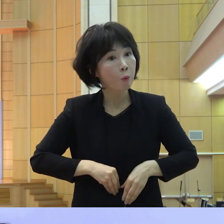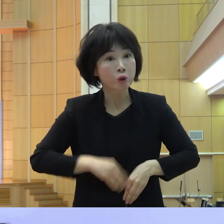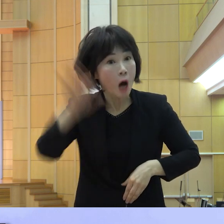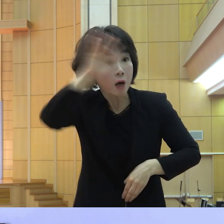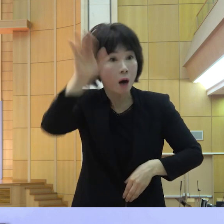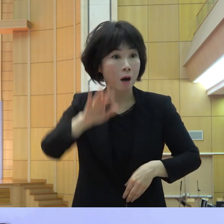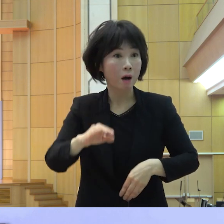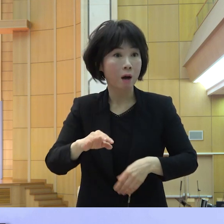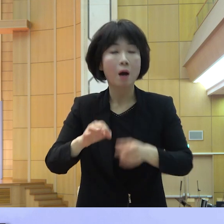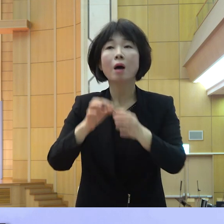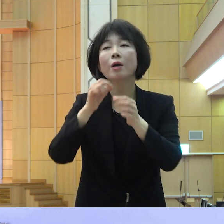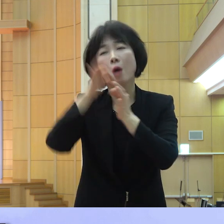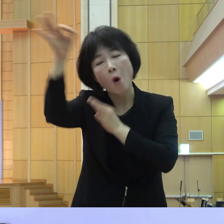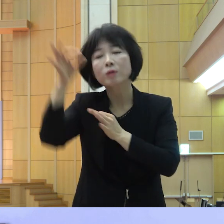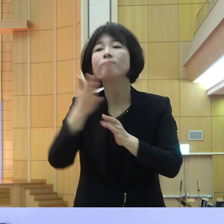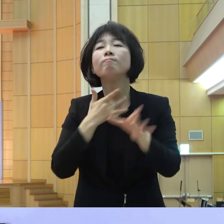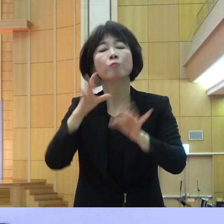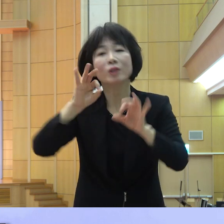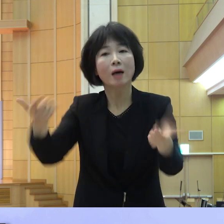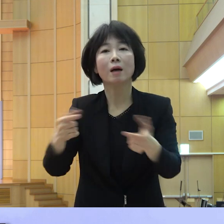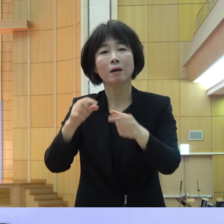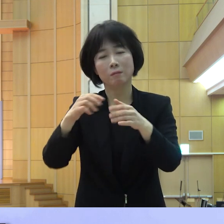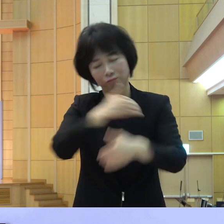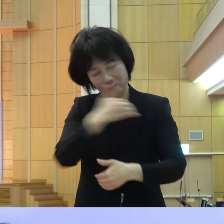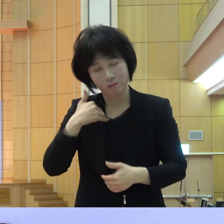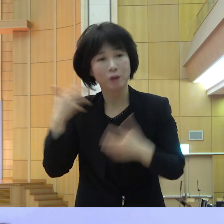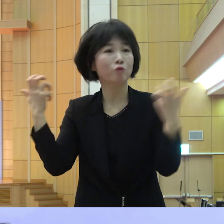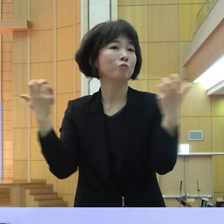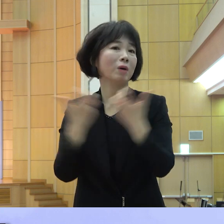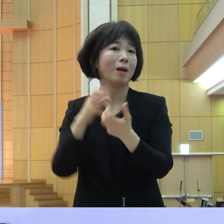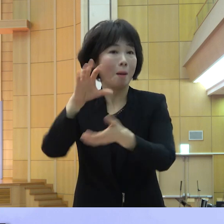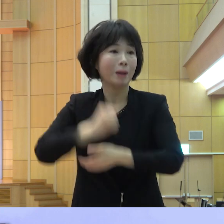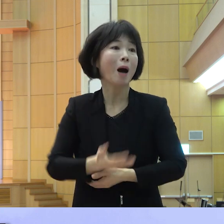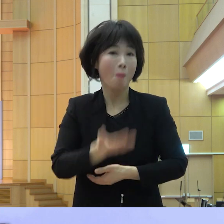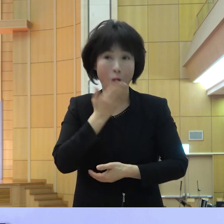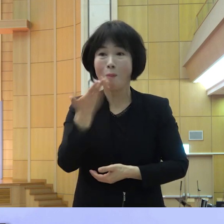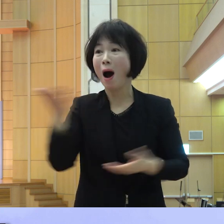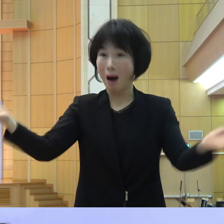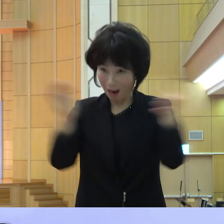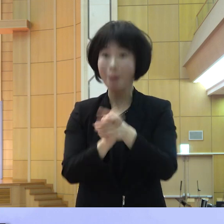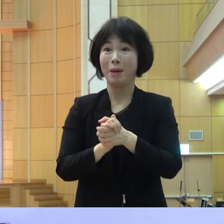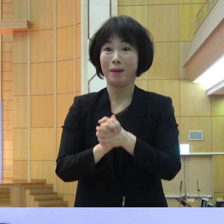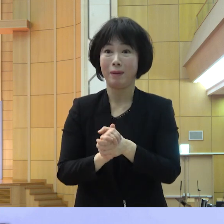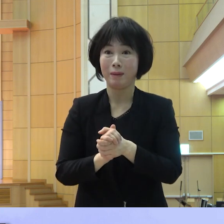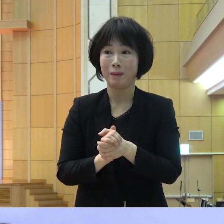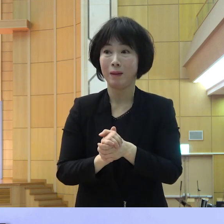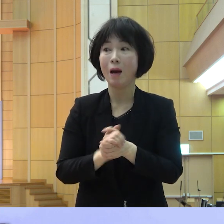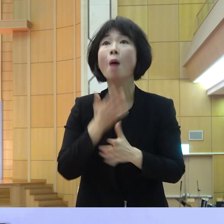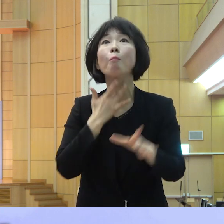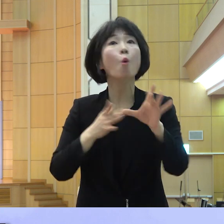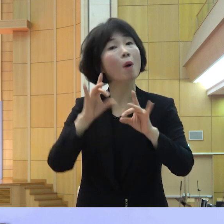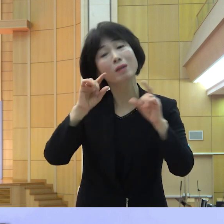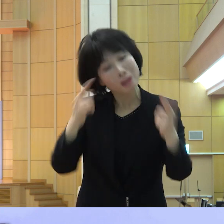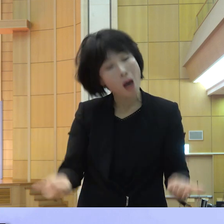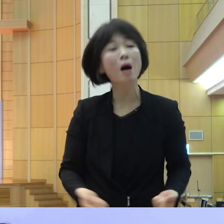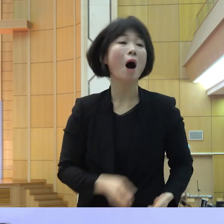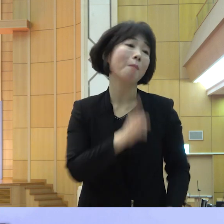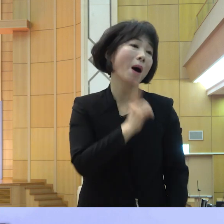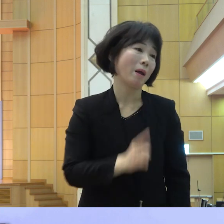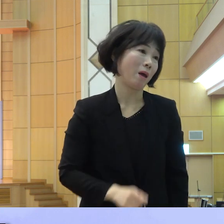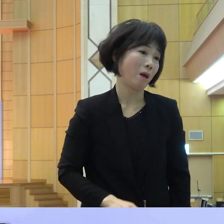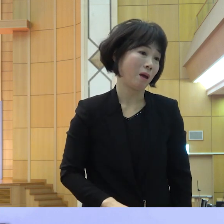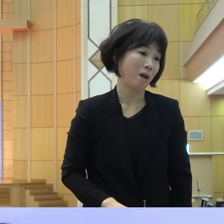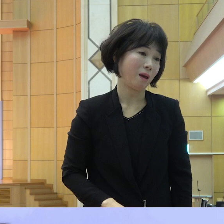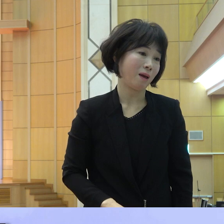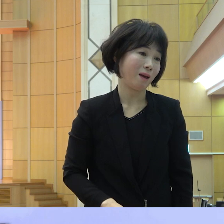영의 양식이 충만하니까. 예수님이 떡이시니까. 그리고 여서 목마르지 아니하리라. 먹는 거나 마시는